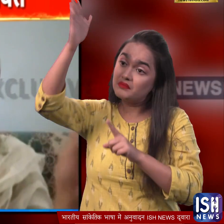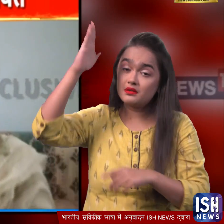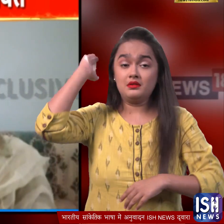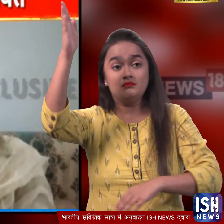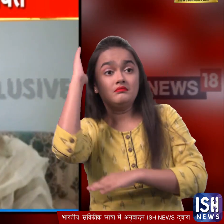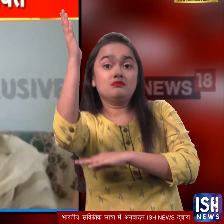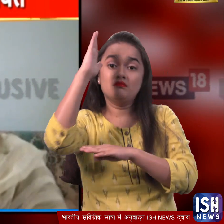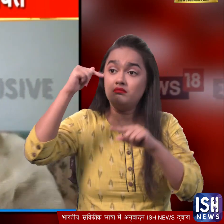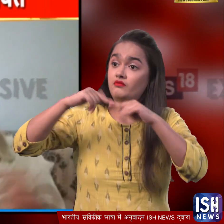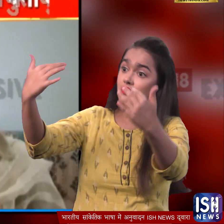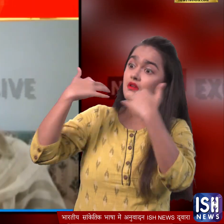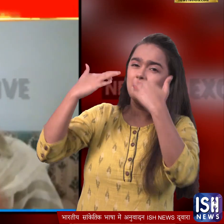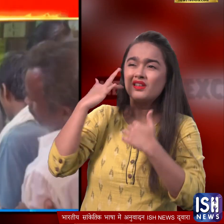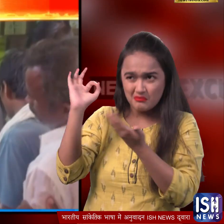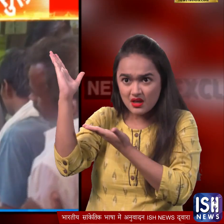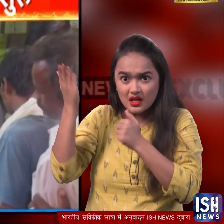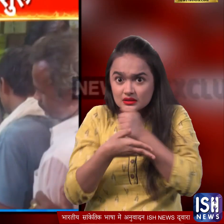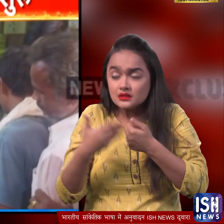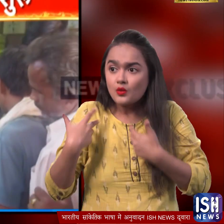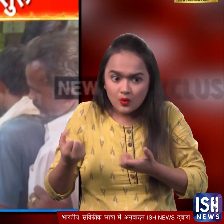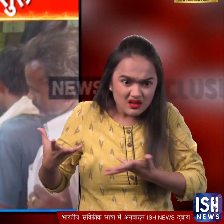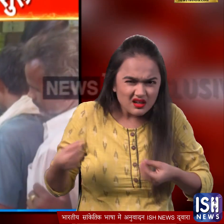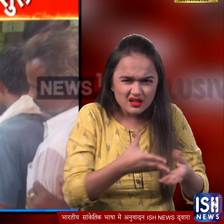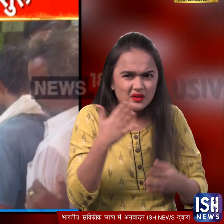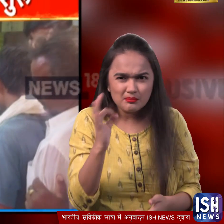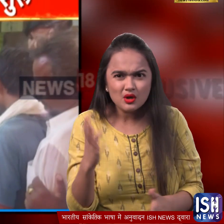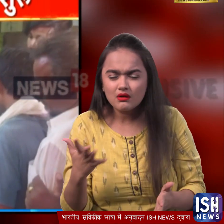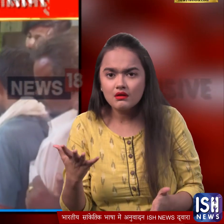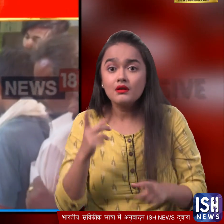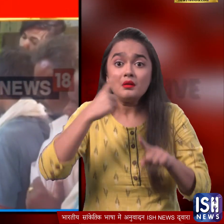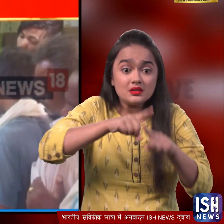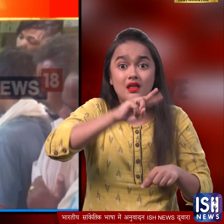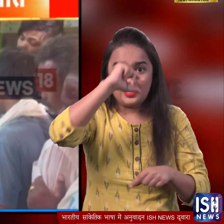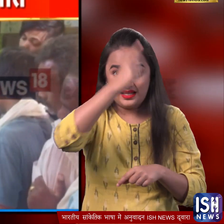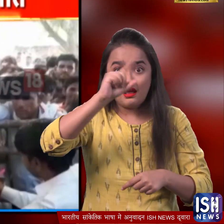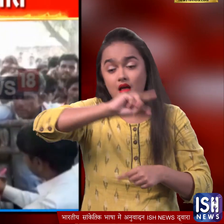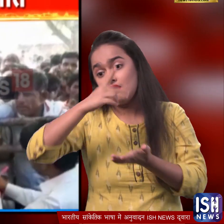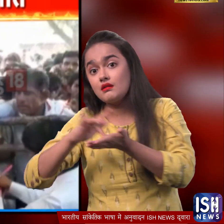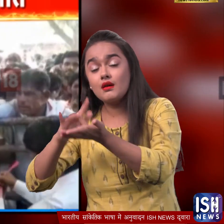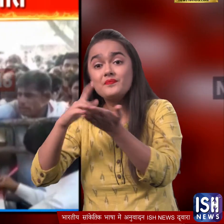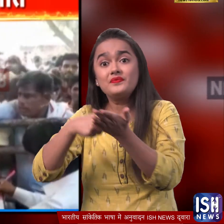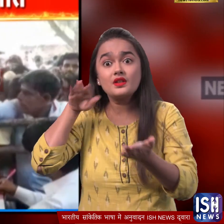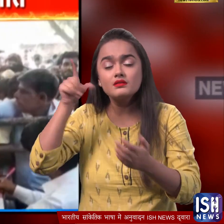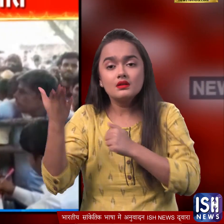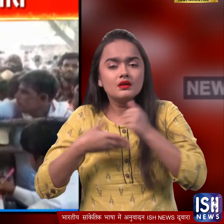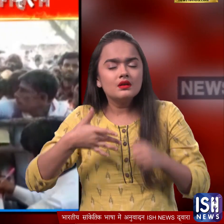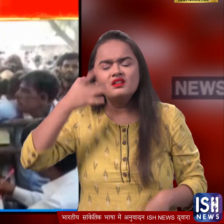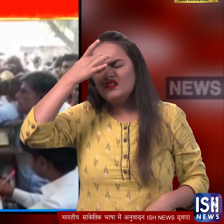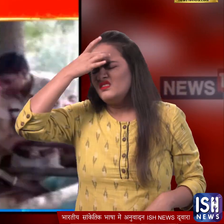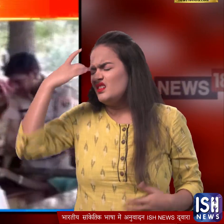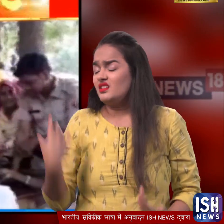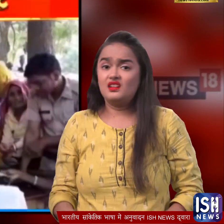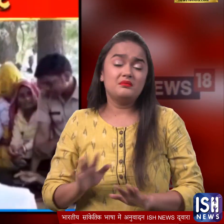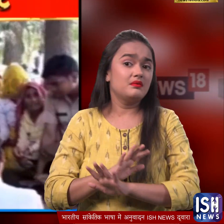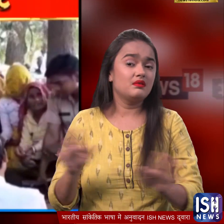जाकर राजनीति करना उनके लिए आवश्यकता। यानी एक तरफ खाद की कमी की वजह से देश के दूसरे हिस्सों की तरह राजस्थान के किसान भी परेशान